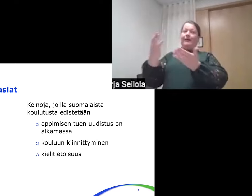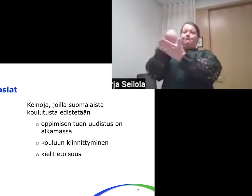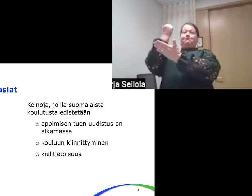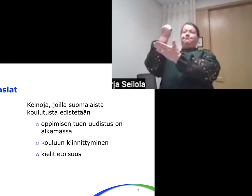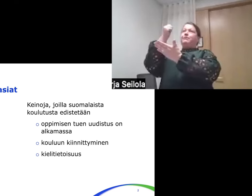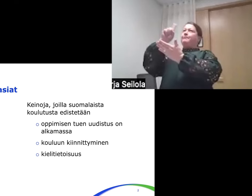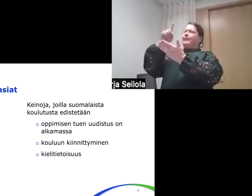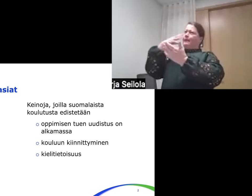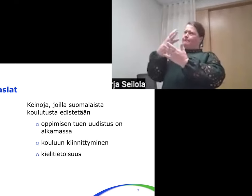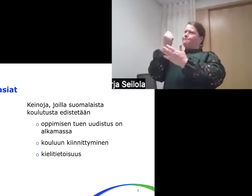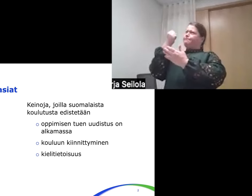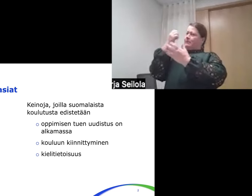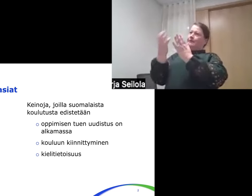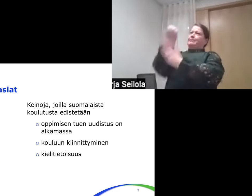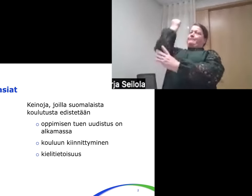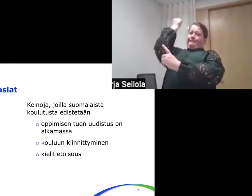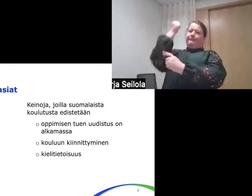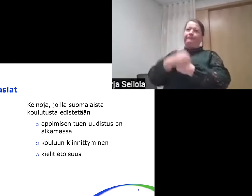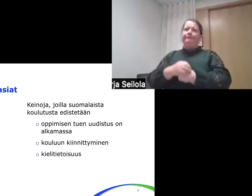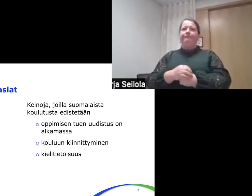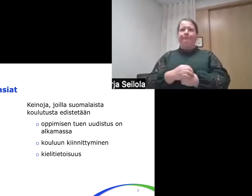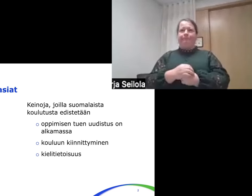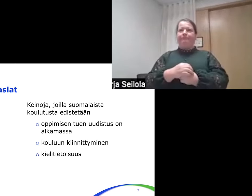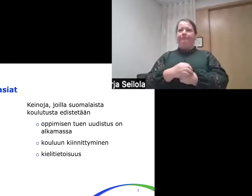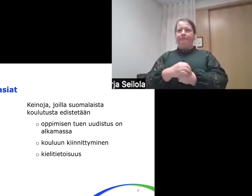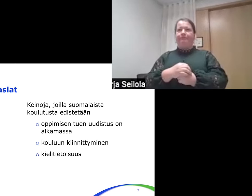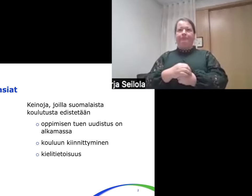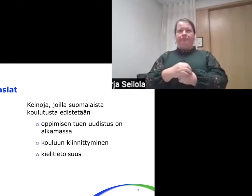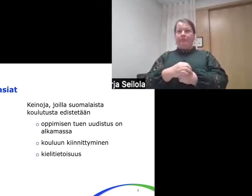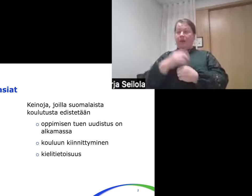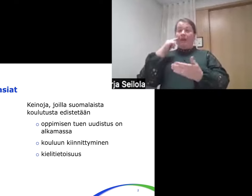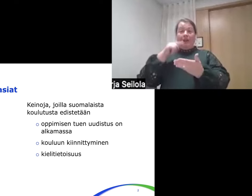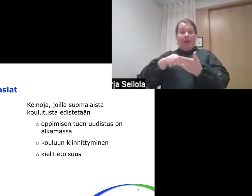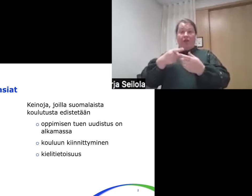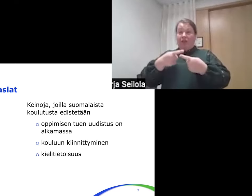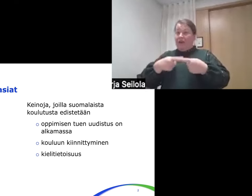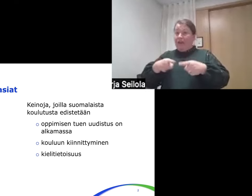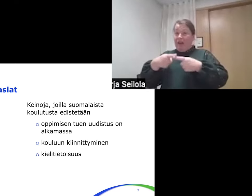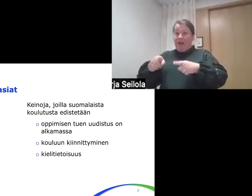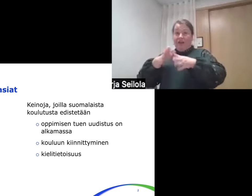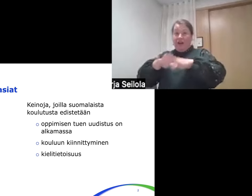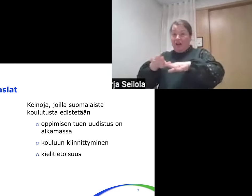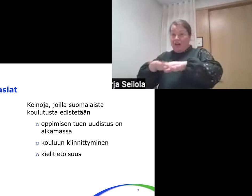parantuu. Parannetaan lasten mahdollisuutta oppia.